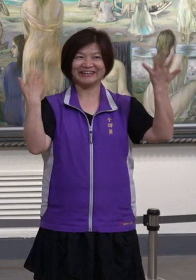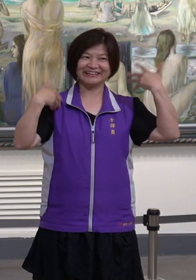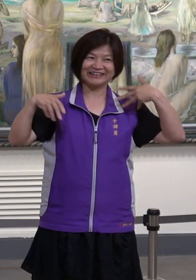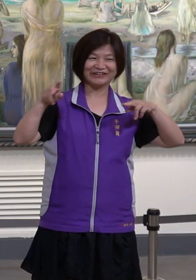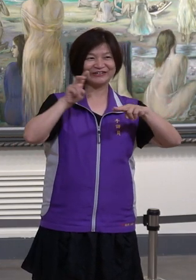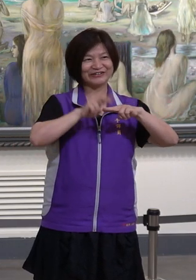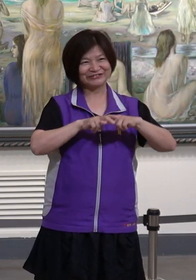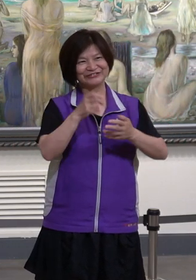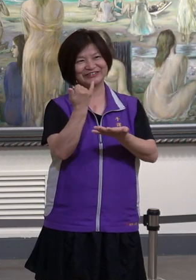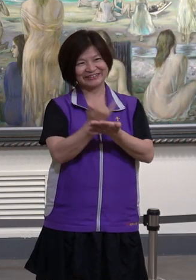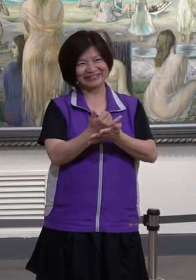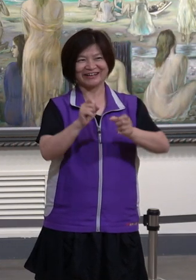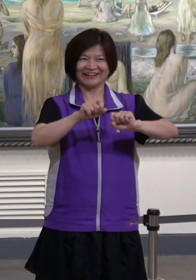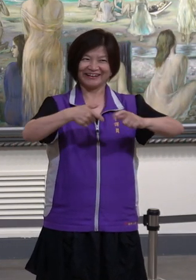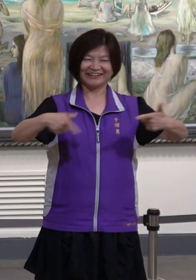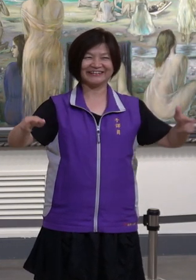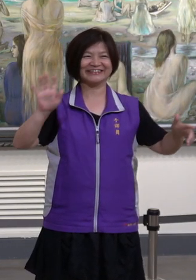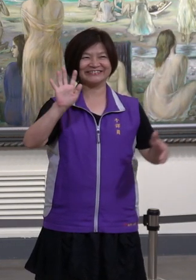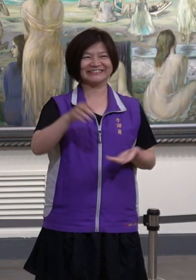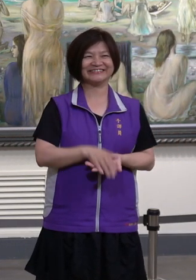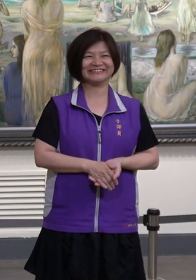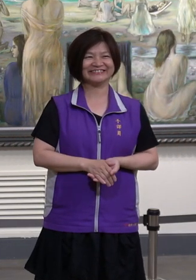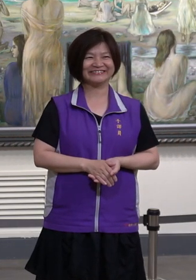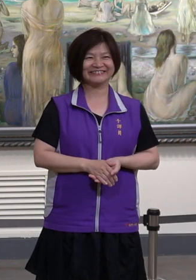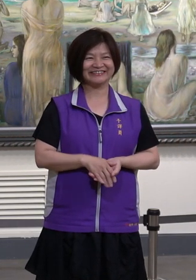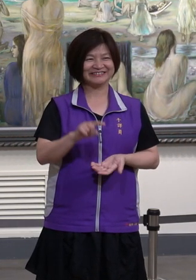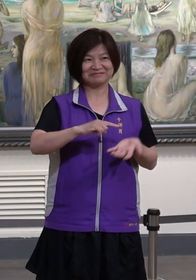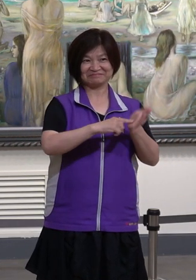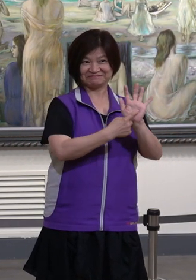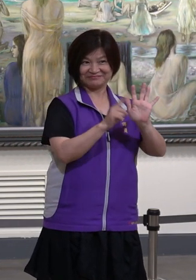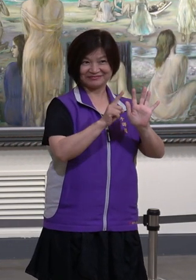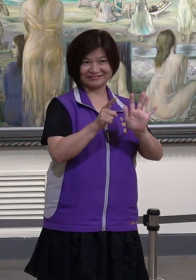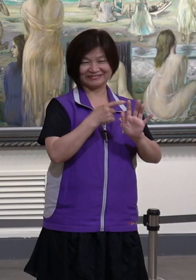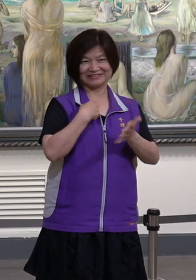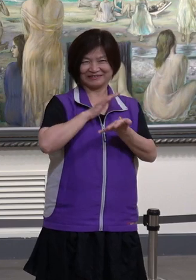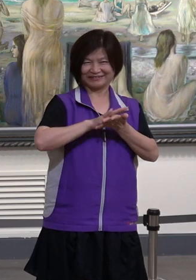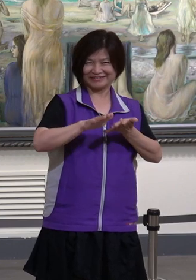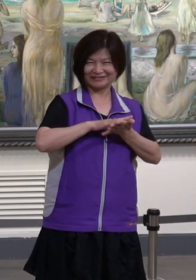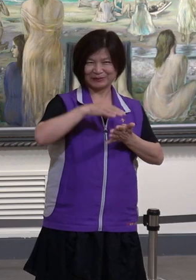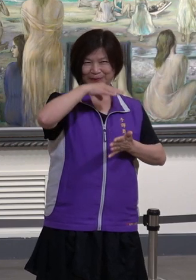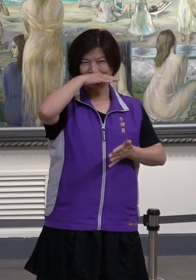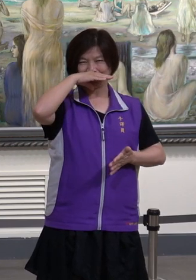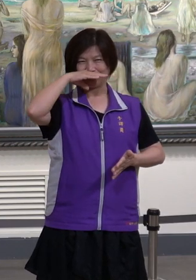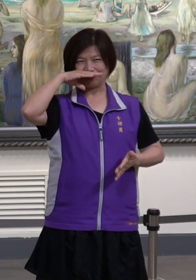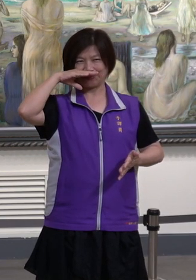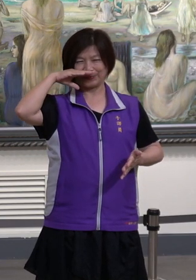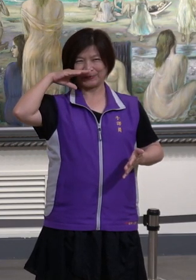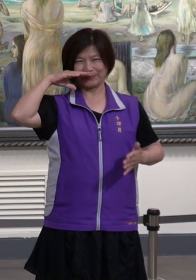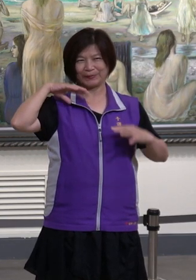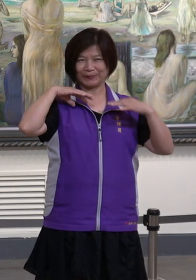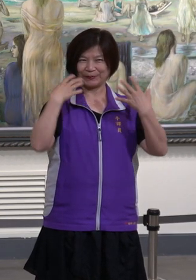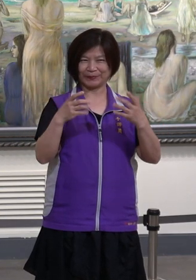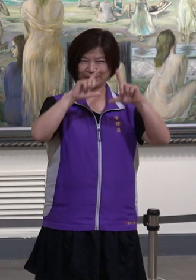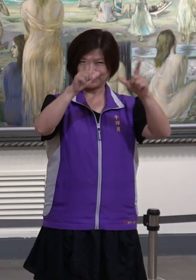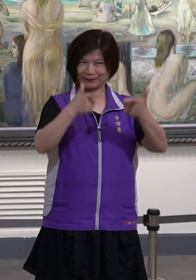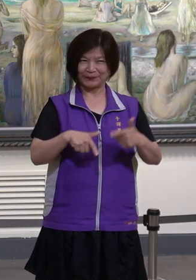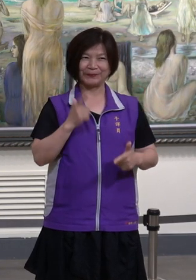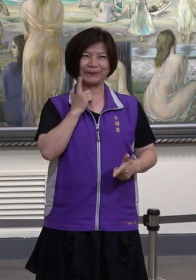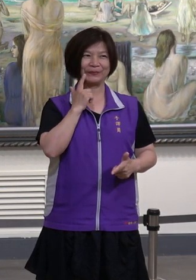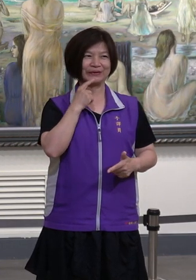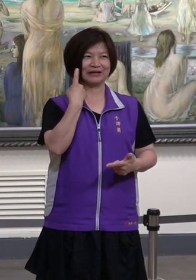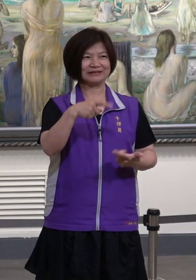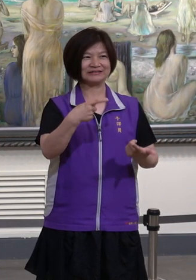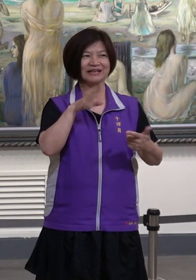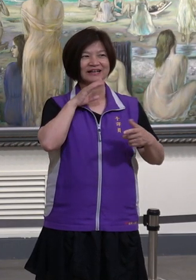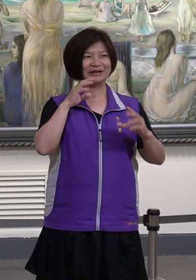姿、卧姿，各姿都有。那里面呢，表现的是淳朴、温雅、丰盈、律动之美。而且我看到他画